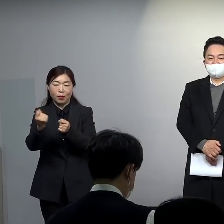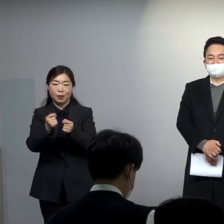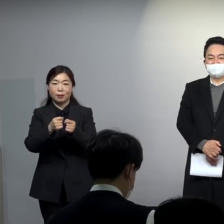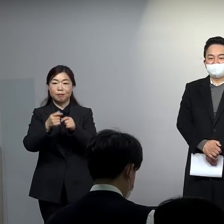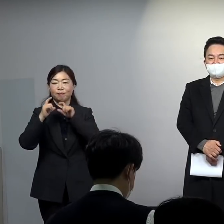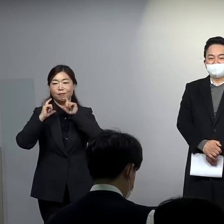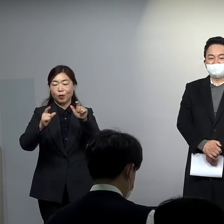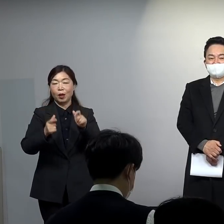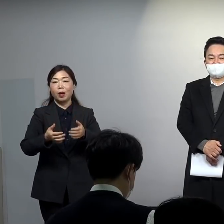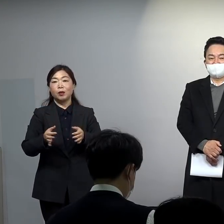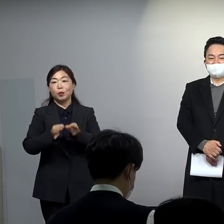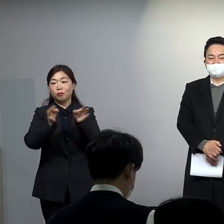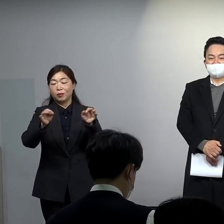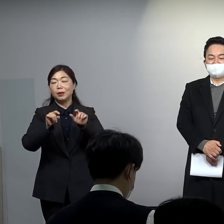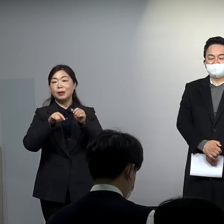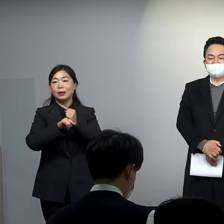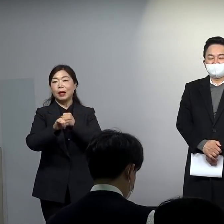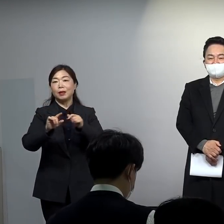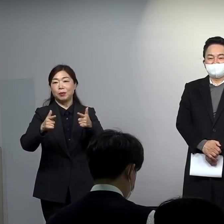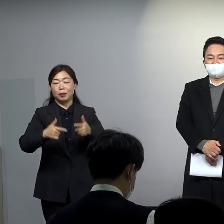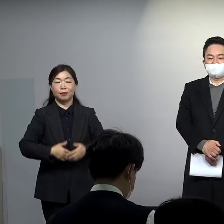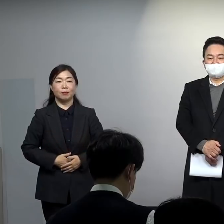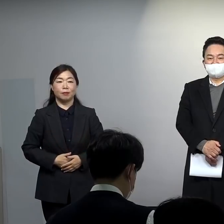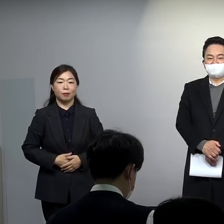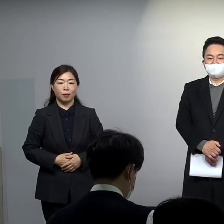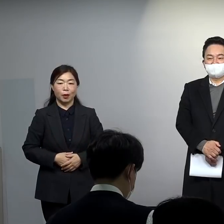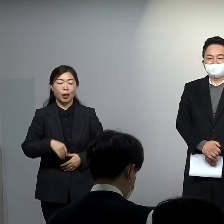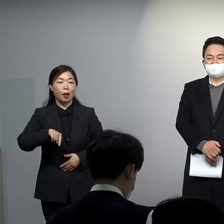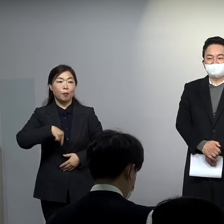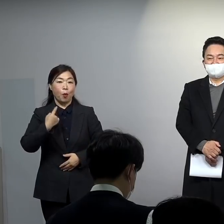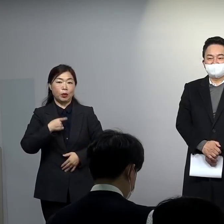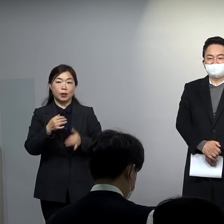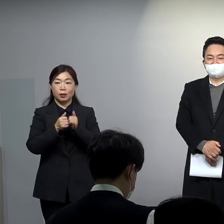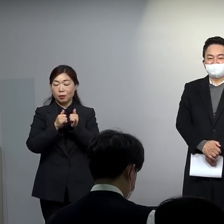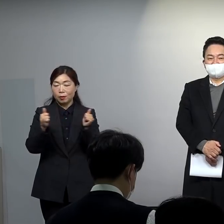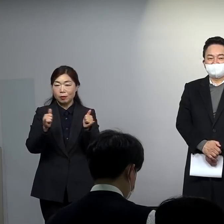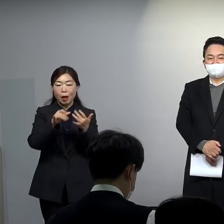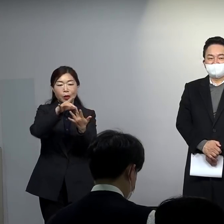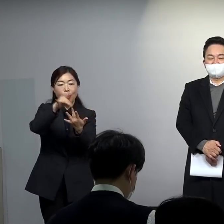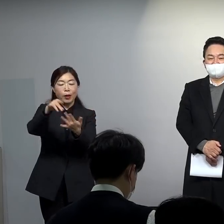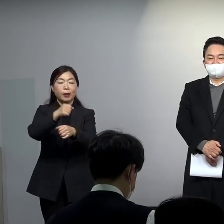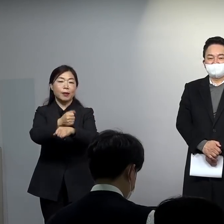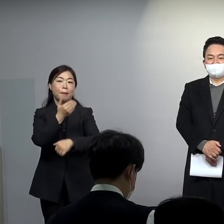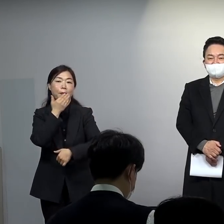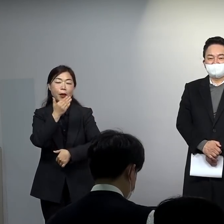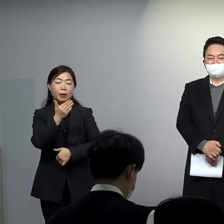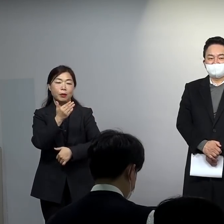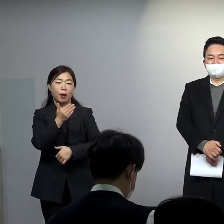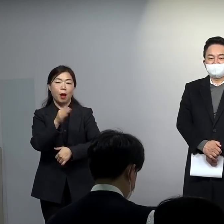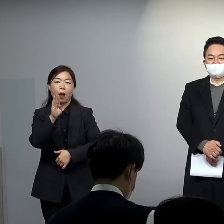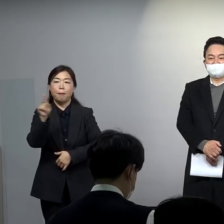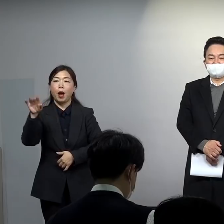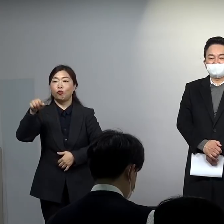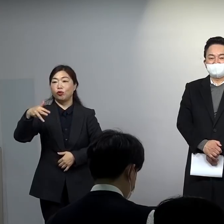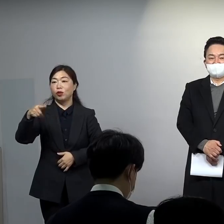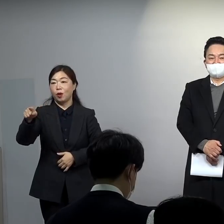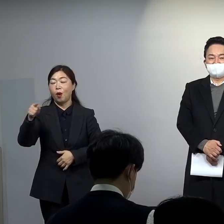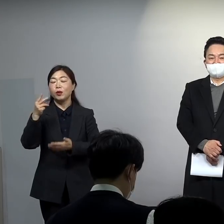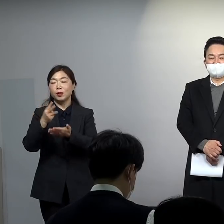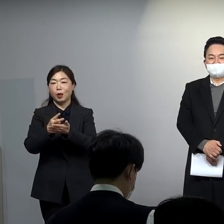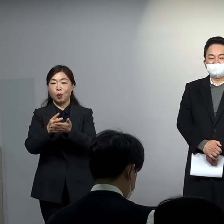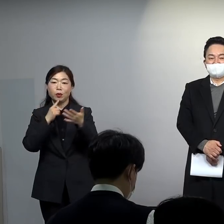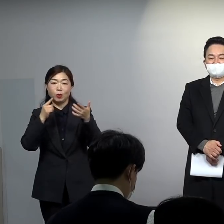선택할 수 있는 그 범위 내에서 이제 바우처를 줘가지고 그렇게